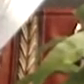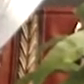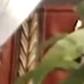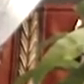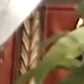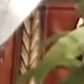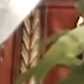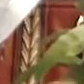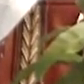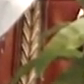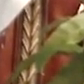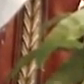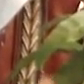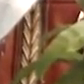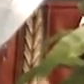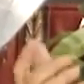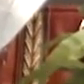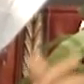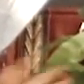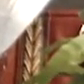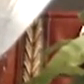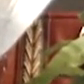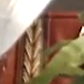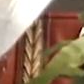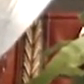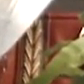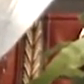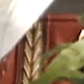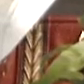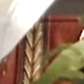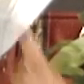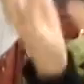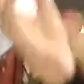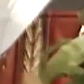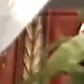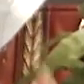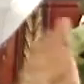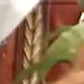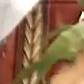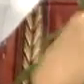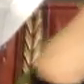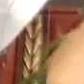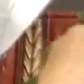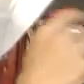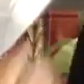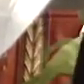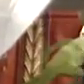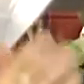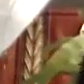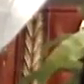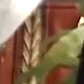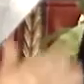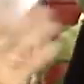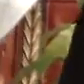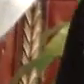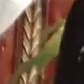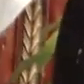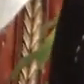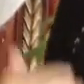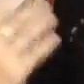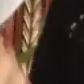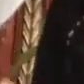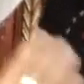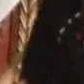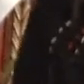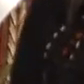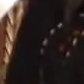los docentes, y hoy también estamos en el desafío, ¿no es cierto?, de las aulas virtuales, que las bibliotecarias van